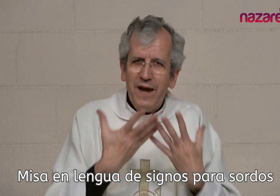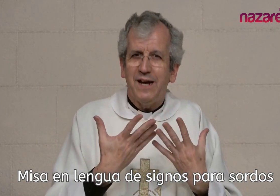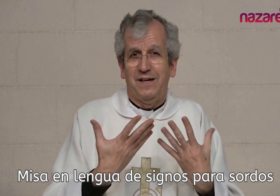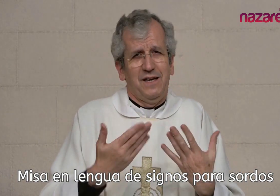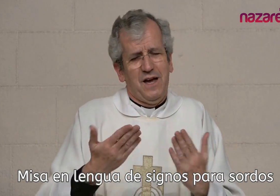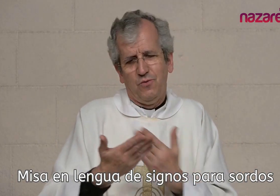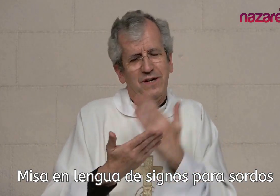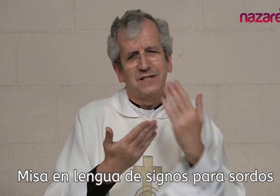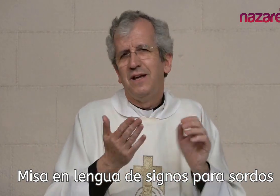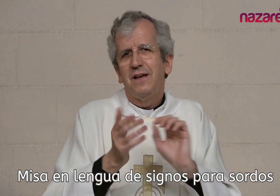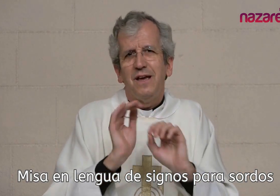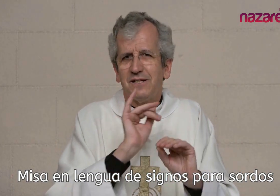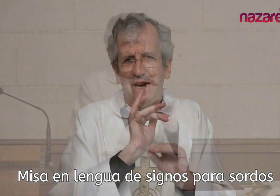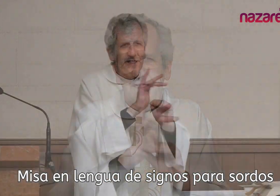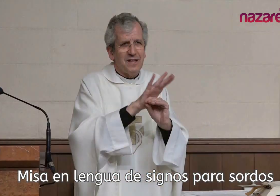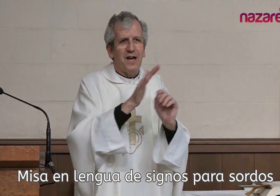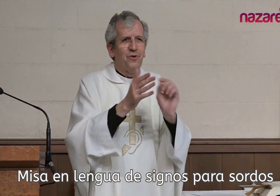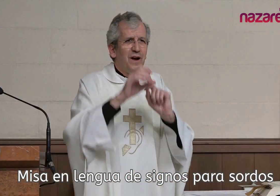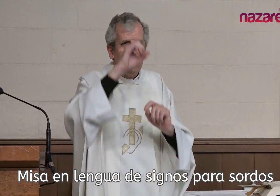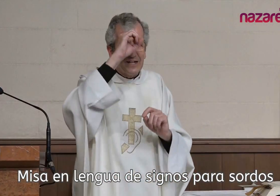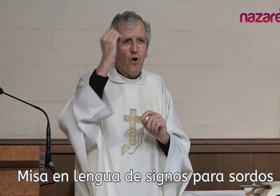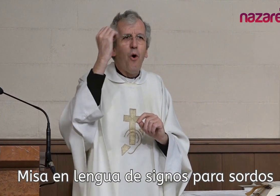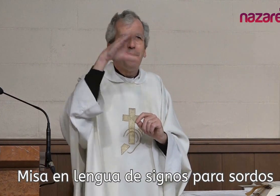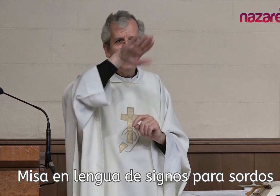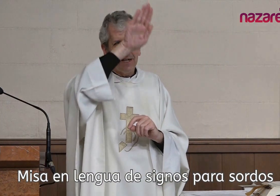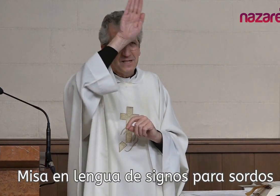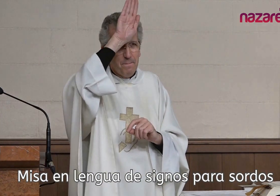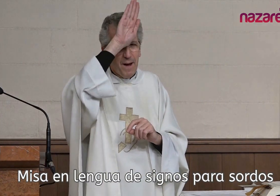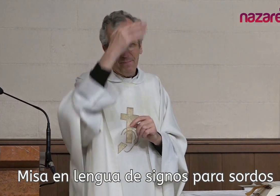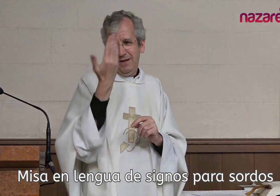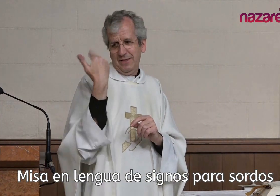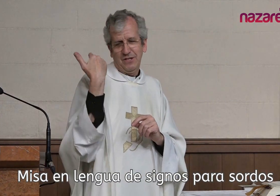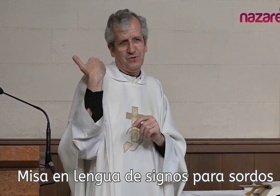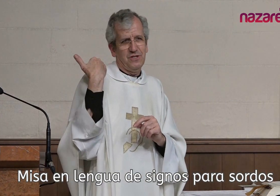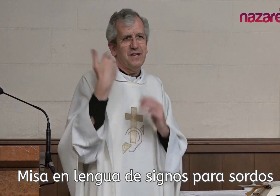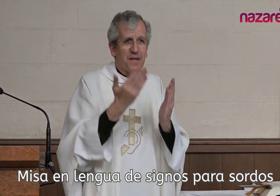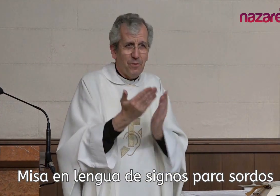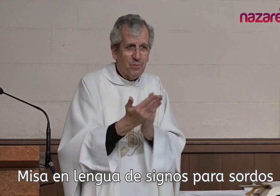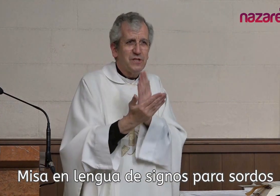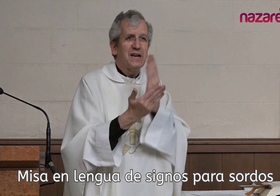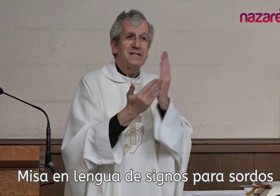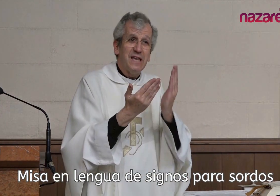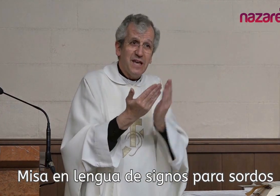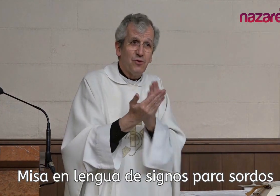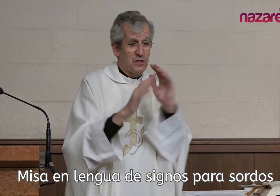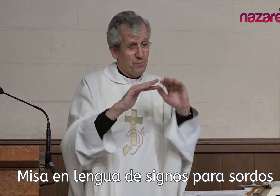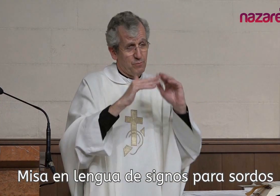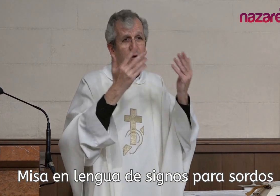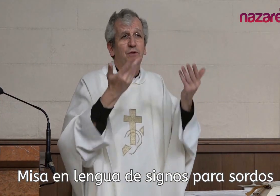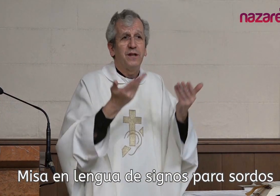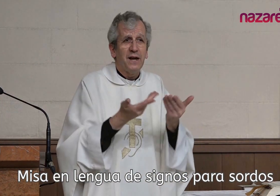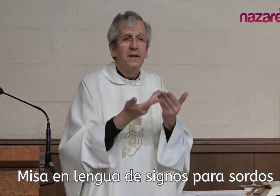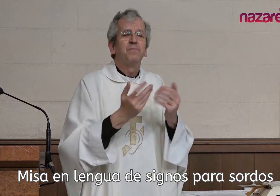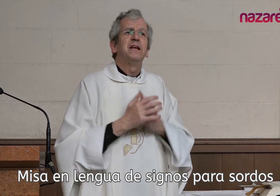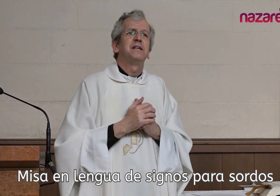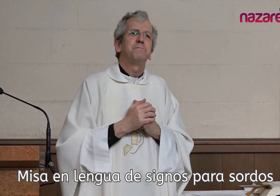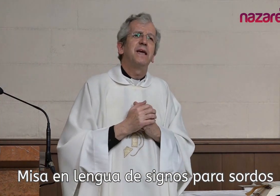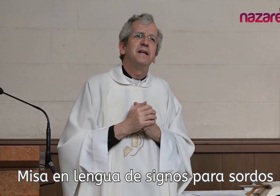buena, se han editado las homilías del Papa de estos días, que podemos irlas leyendo, las podemos encontrar en las páginas